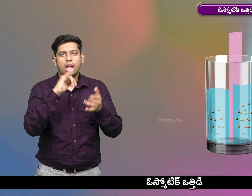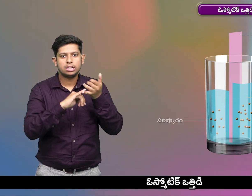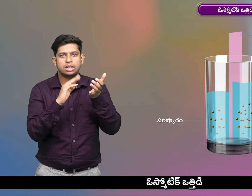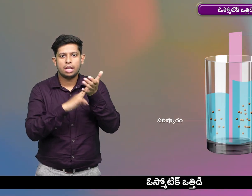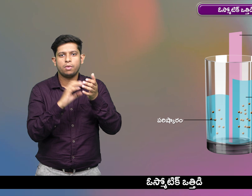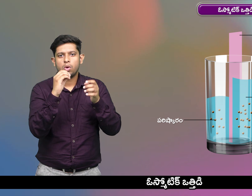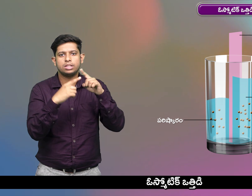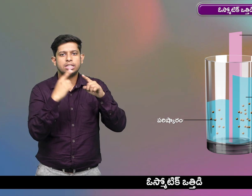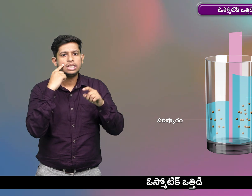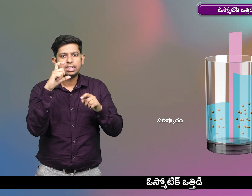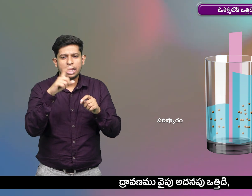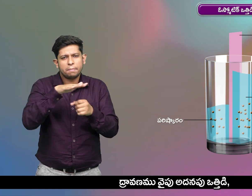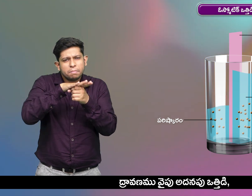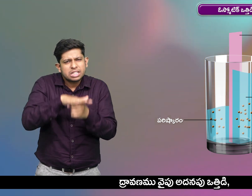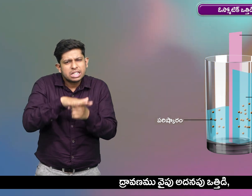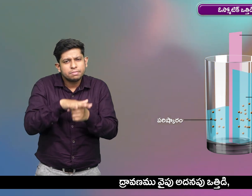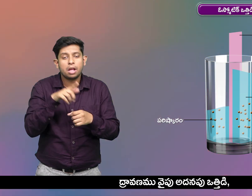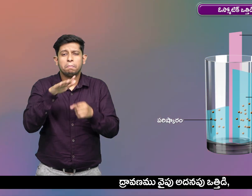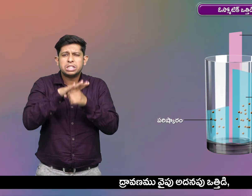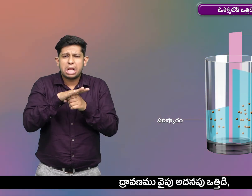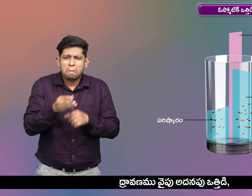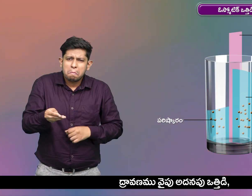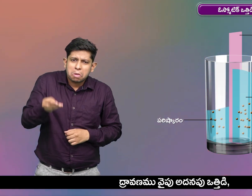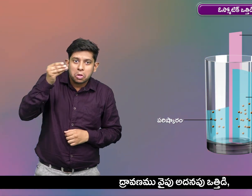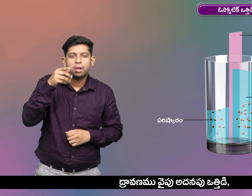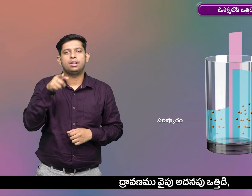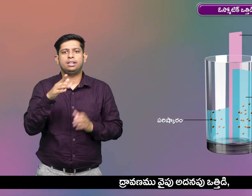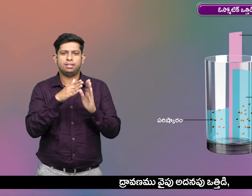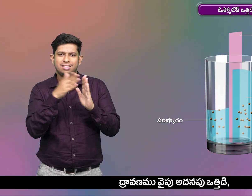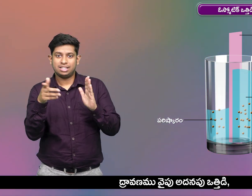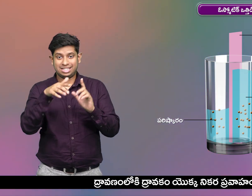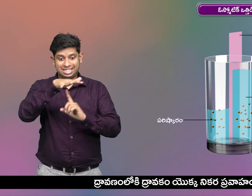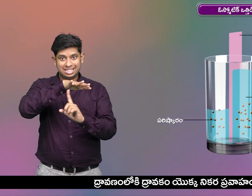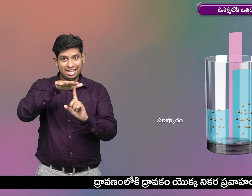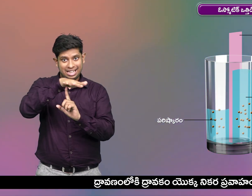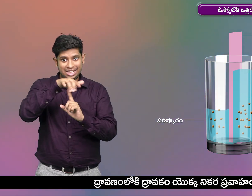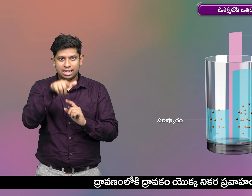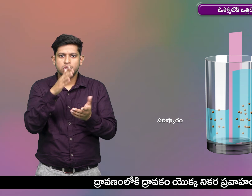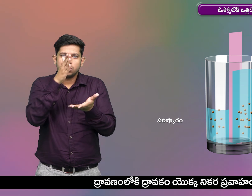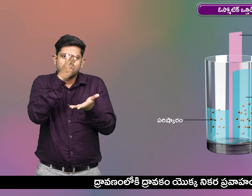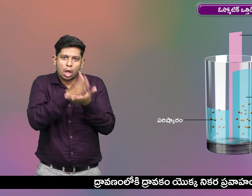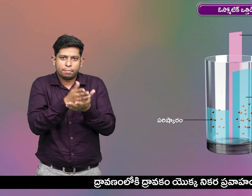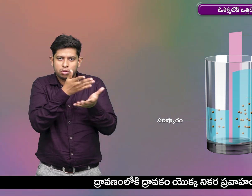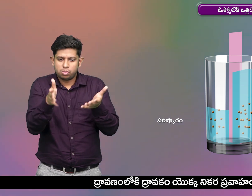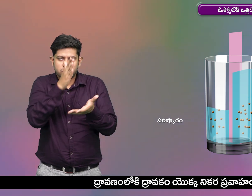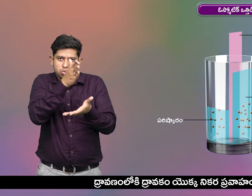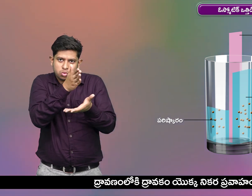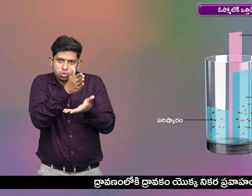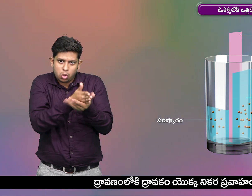ఓస్మోటిక్ ఒత్తిడి ద్రావణం వైపు అదనపు ఒత్తిడి. ద్రావణంలోకి ద్రావకం యొక్క నికర